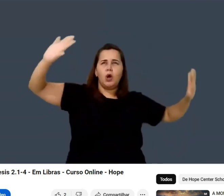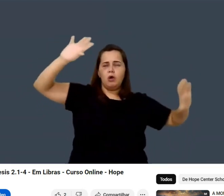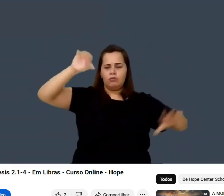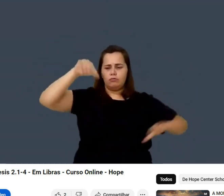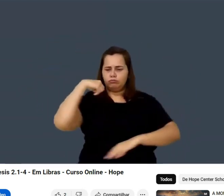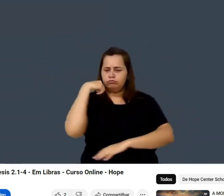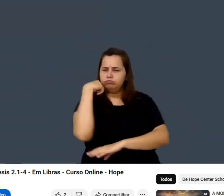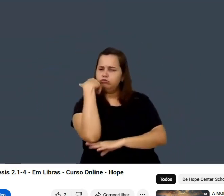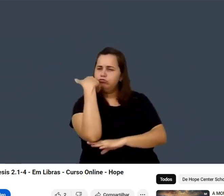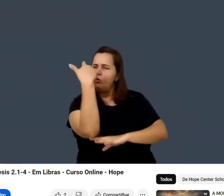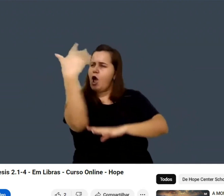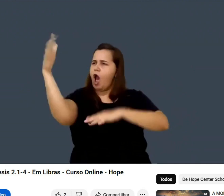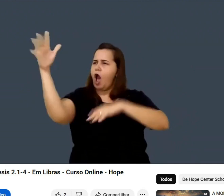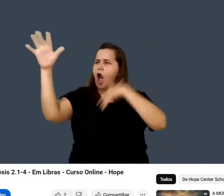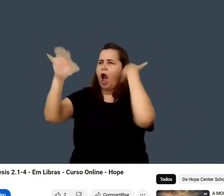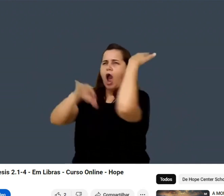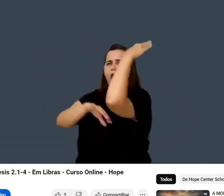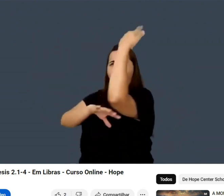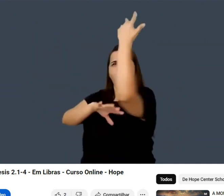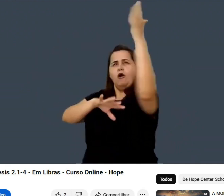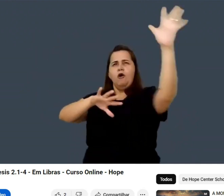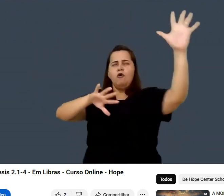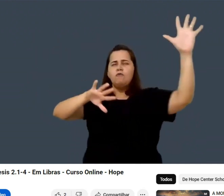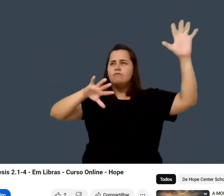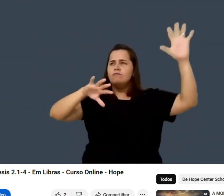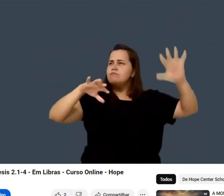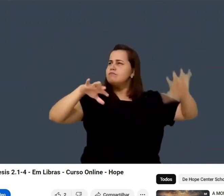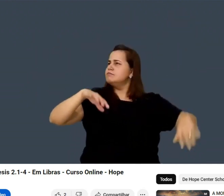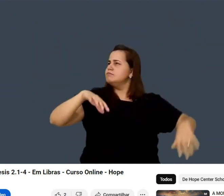E ele organizou tudo isso,